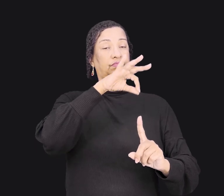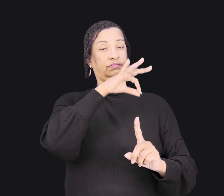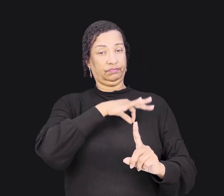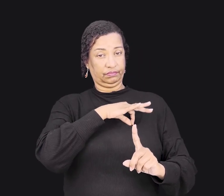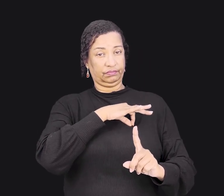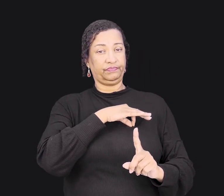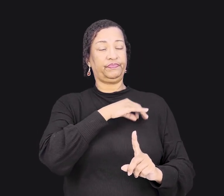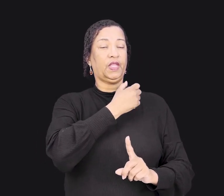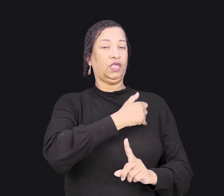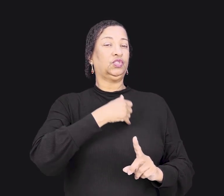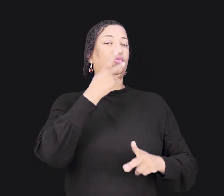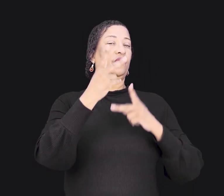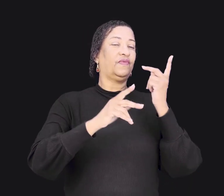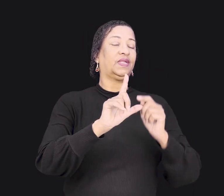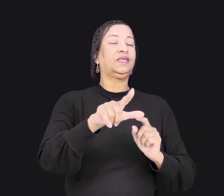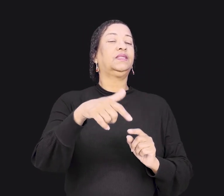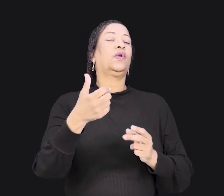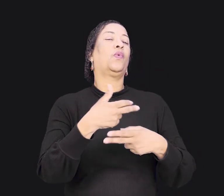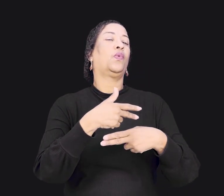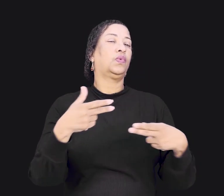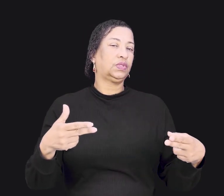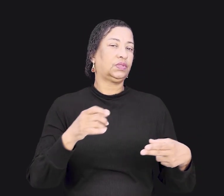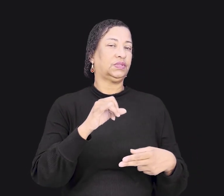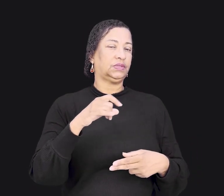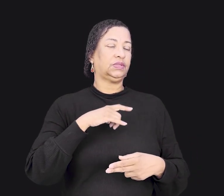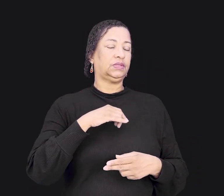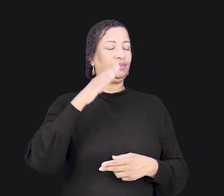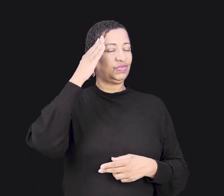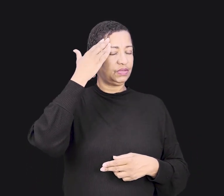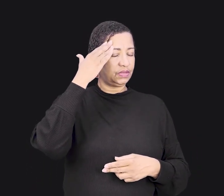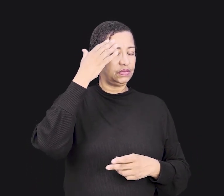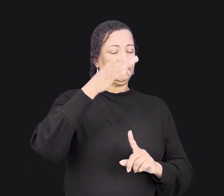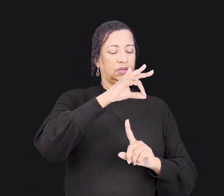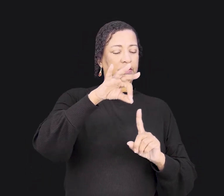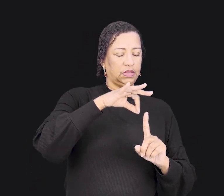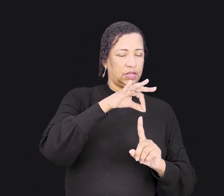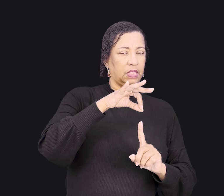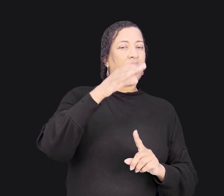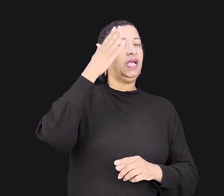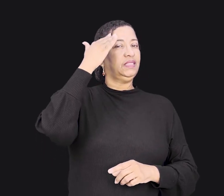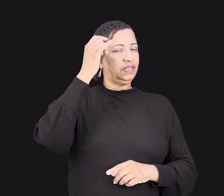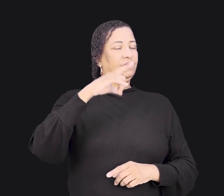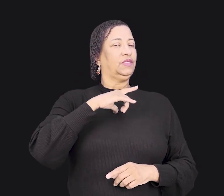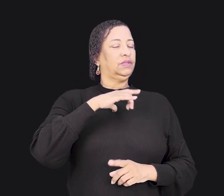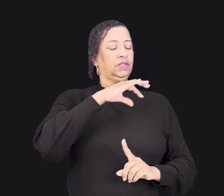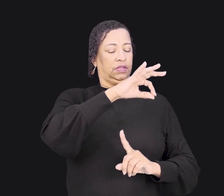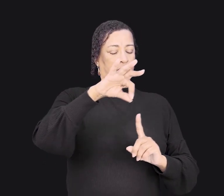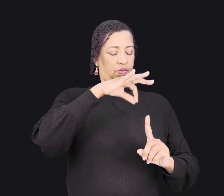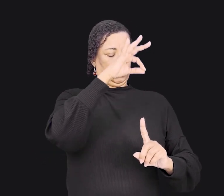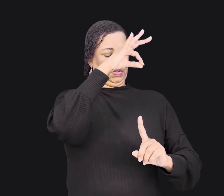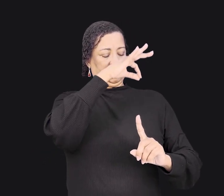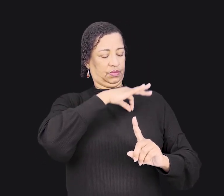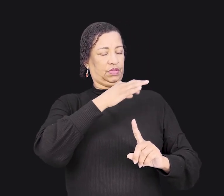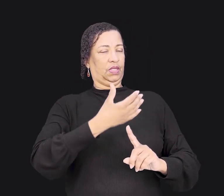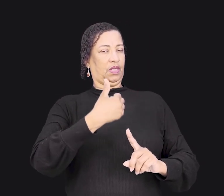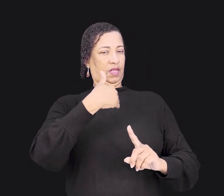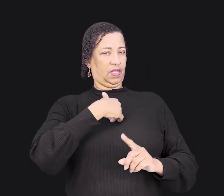nessa bússola da certeza. Se temos discernimento espiritual, sabemos que temos o Espírito Santo e a vida